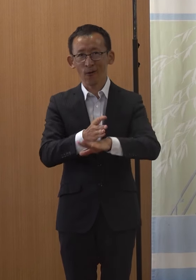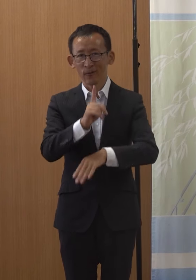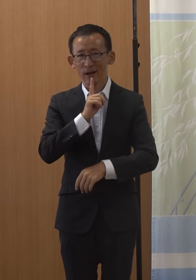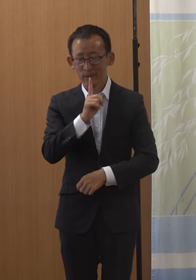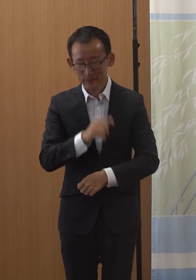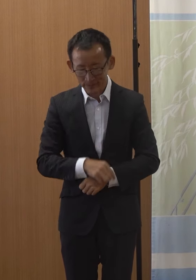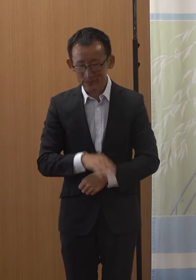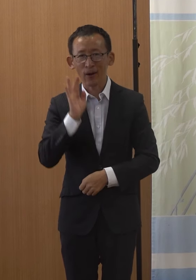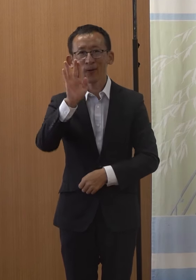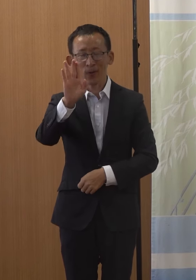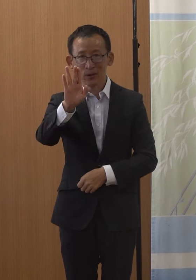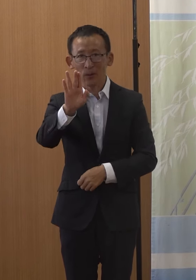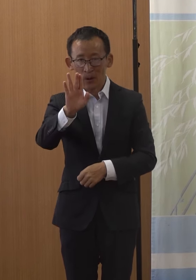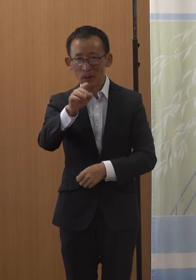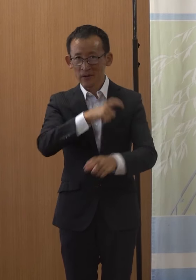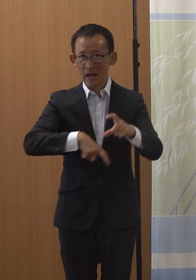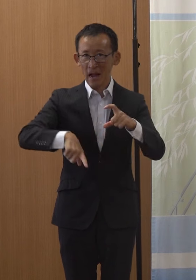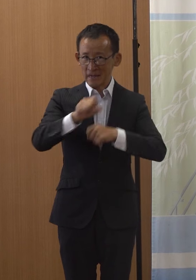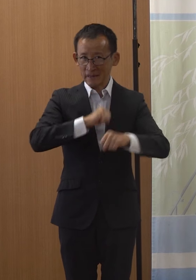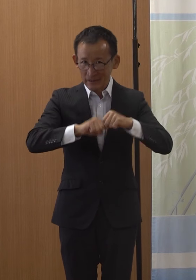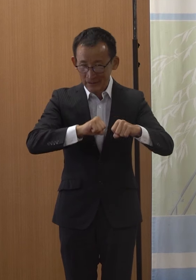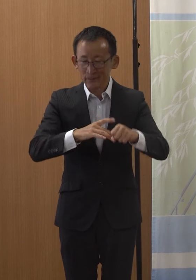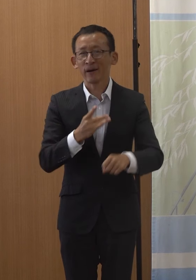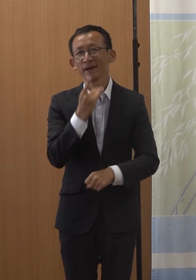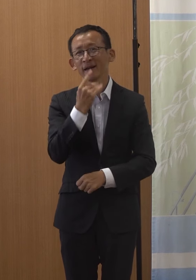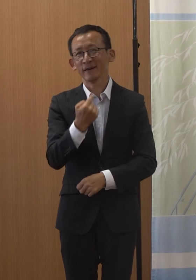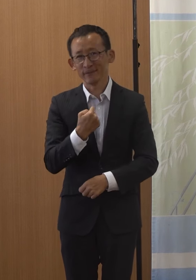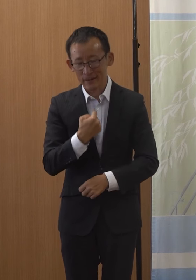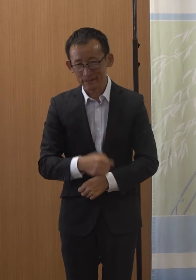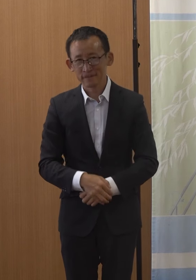ともに、今後ともの活躍を期待申し上げます。